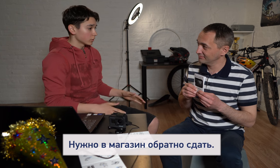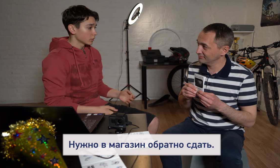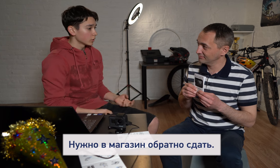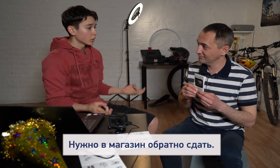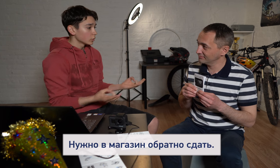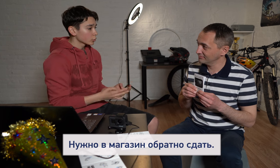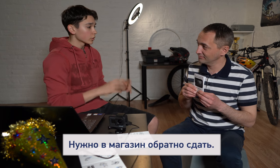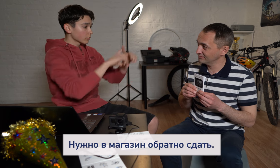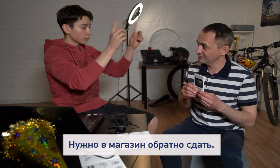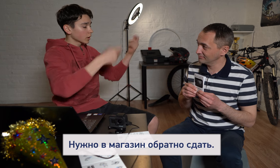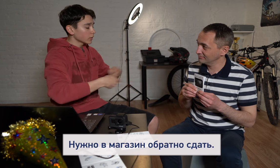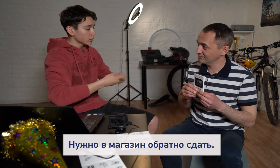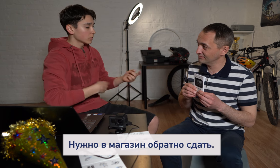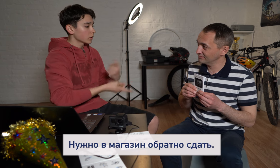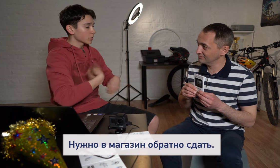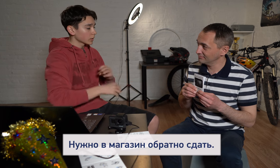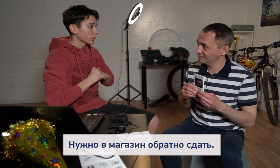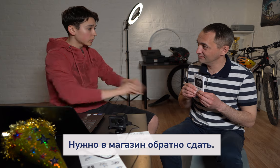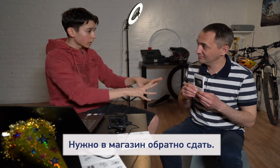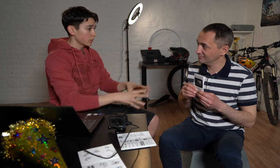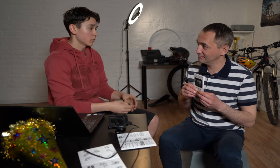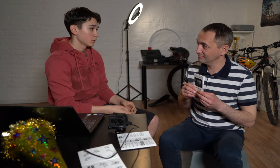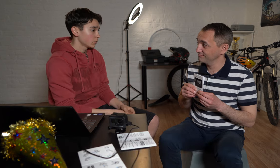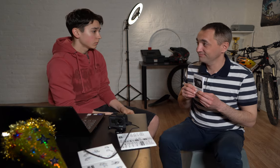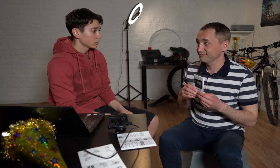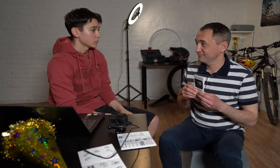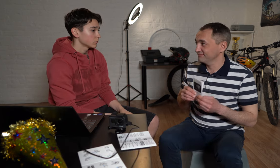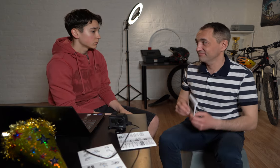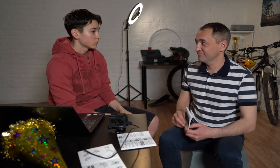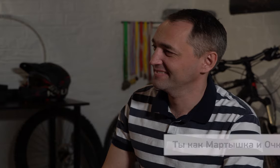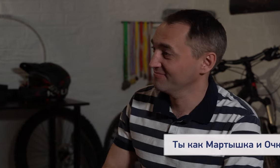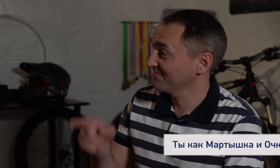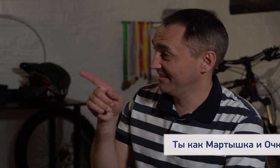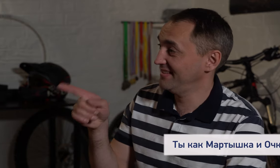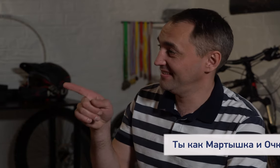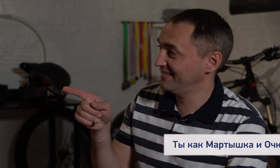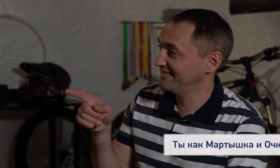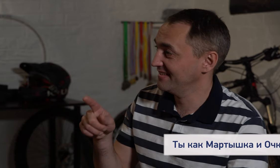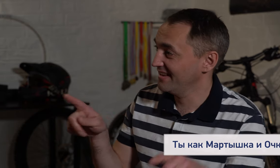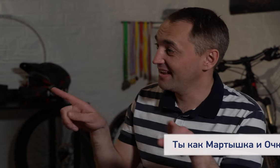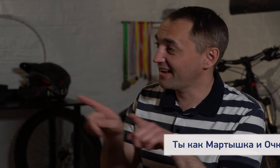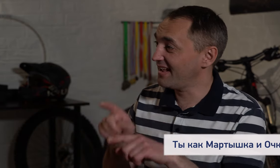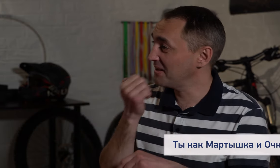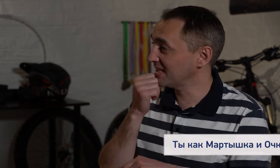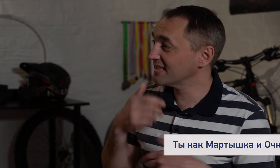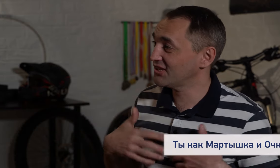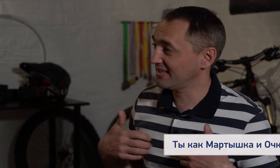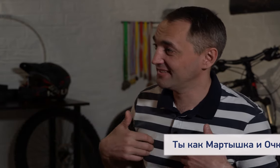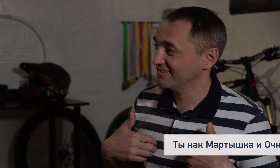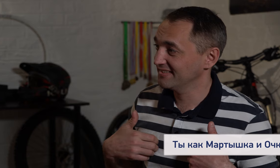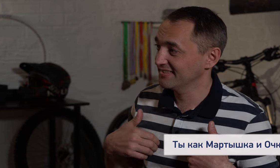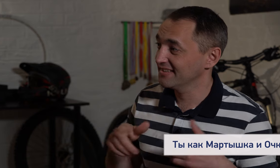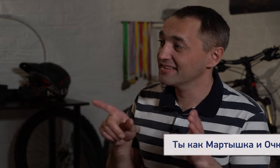работает. Нужно в магазин обратно сдать. Ты как